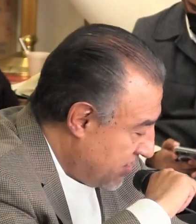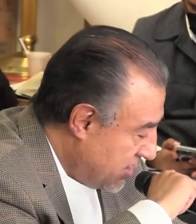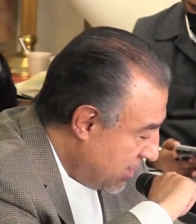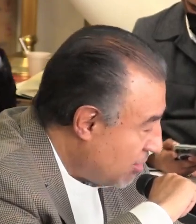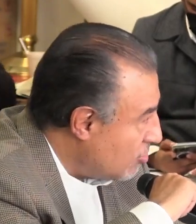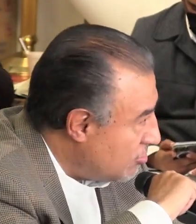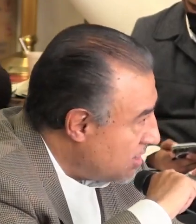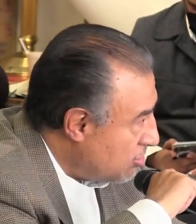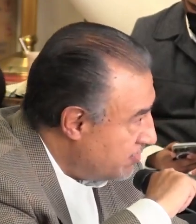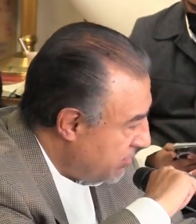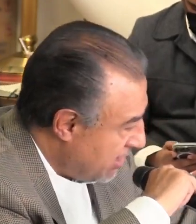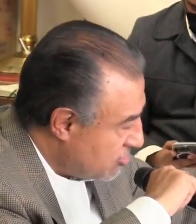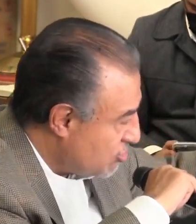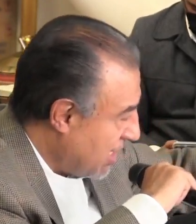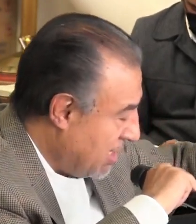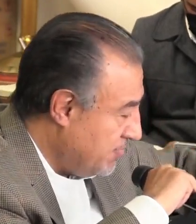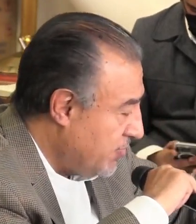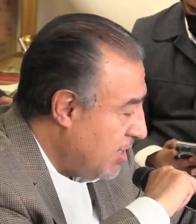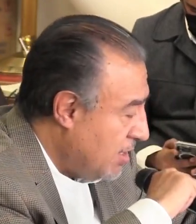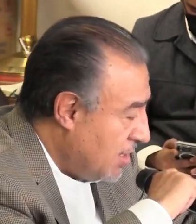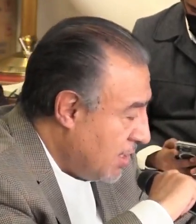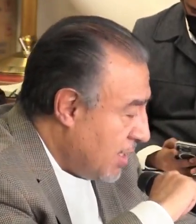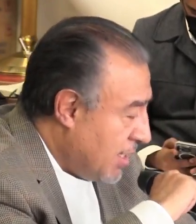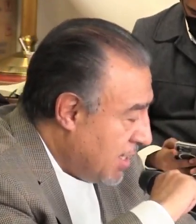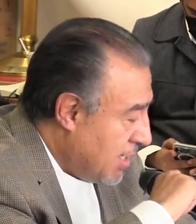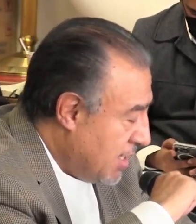urbano, económico y social.